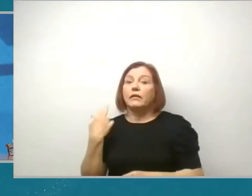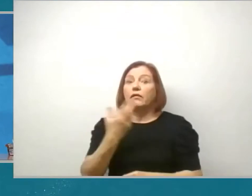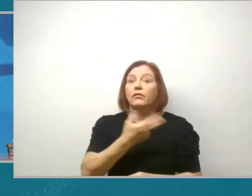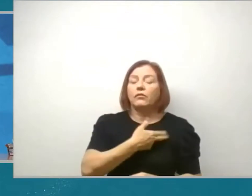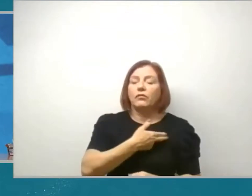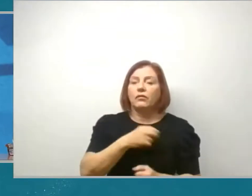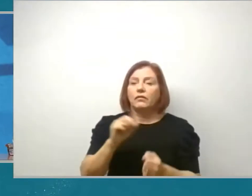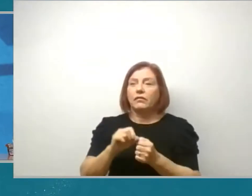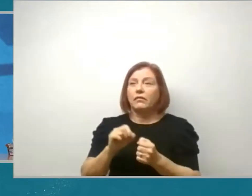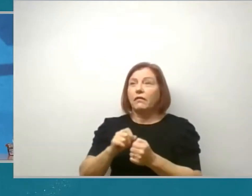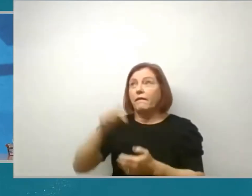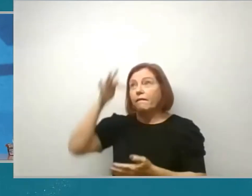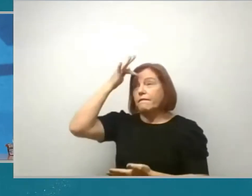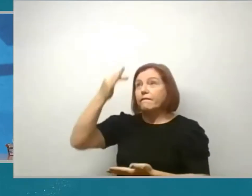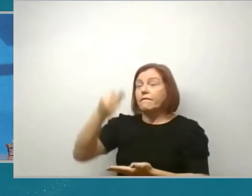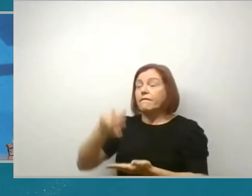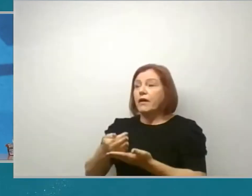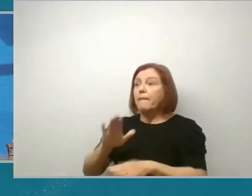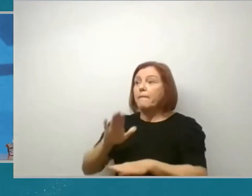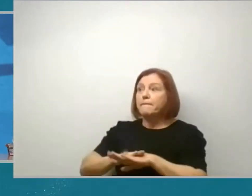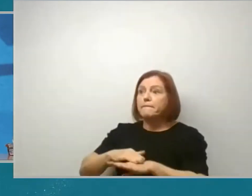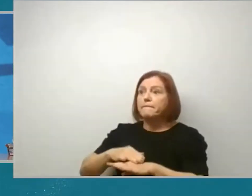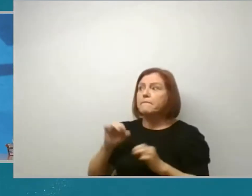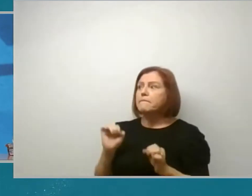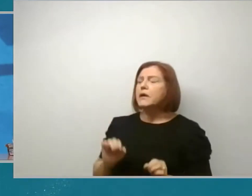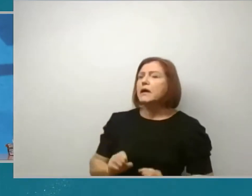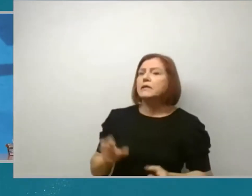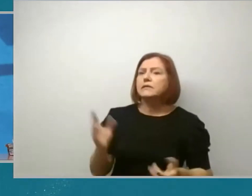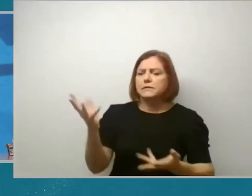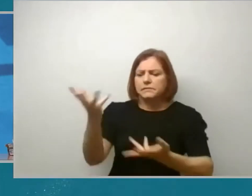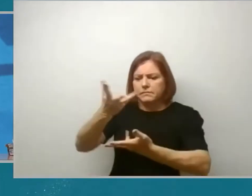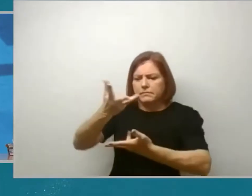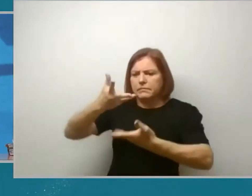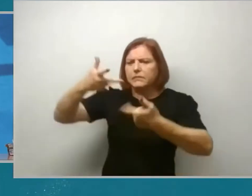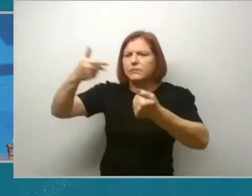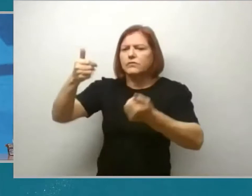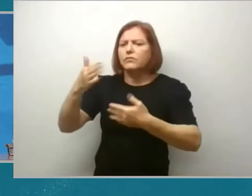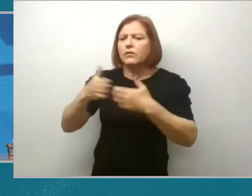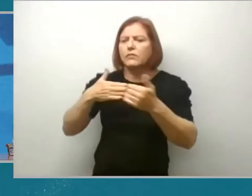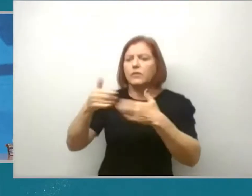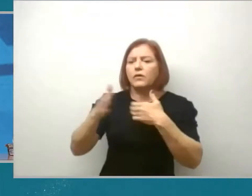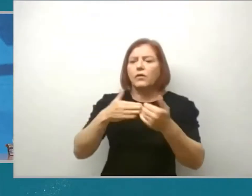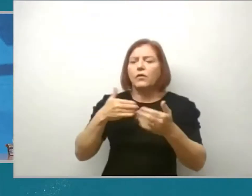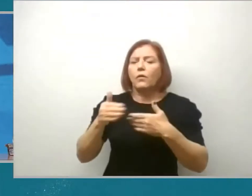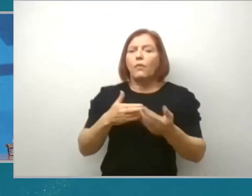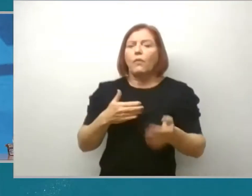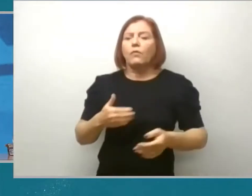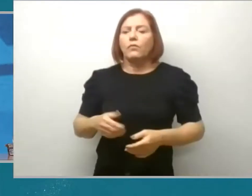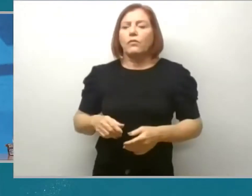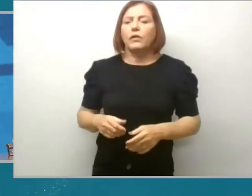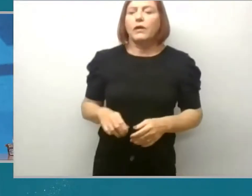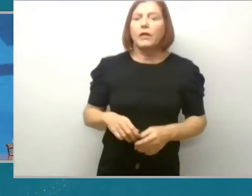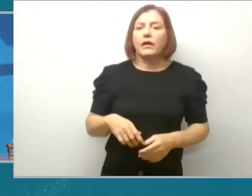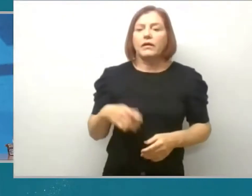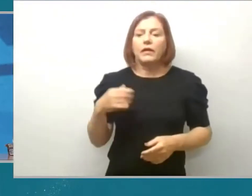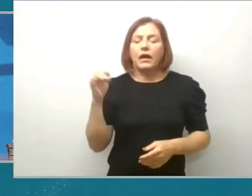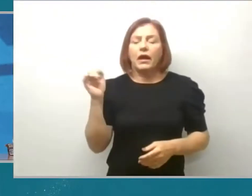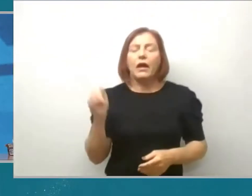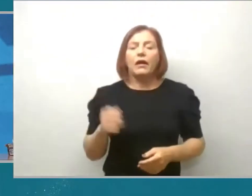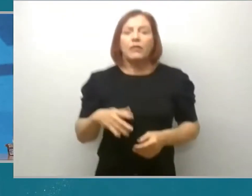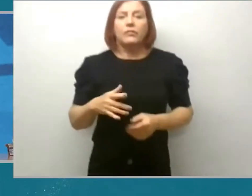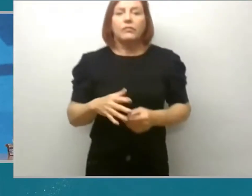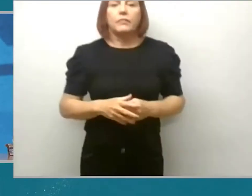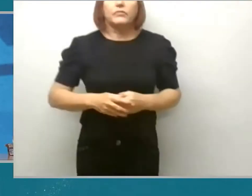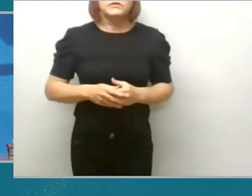mais preciosa do que qualquer ouro perecível. Mesmo provado pelo fogo, quando